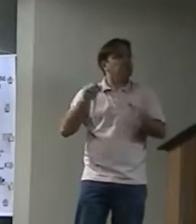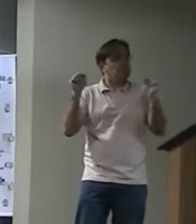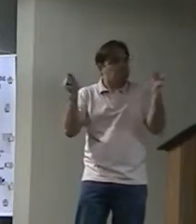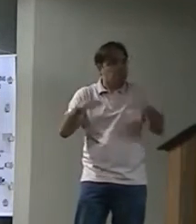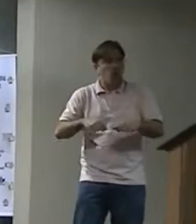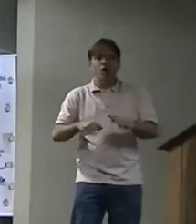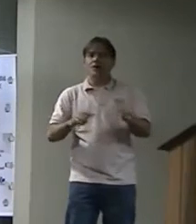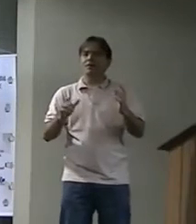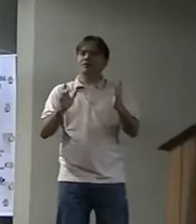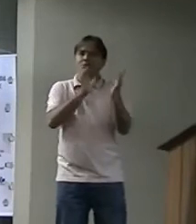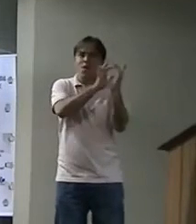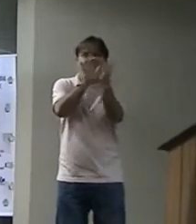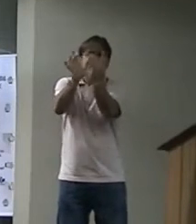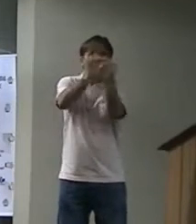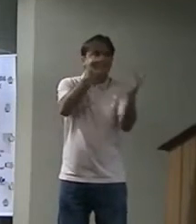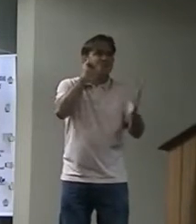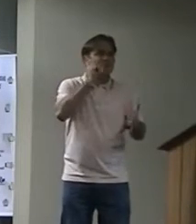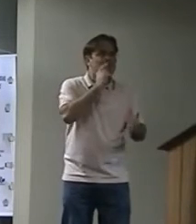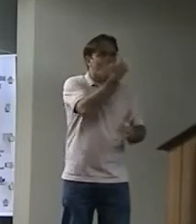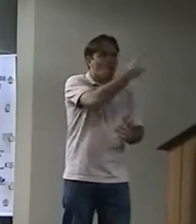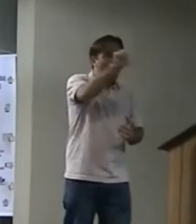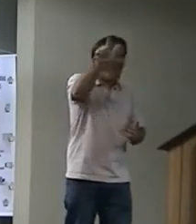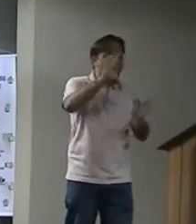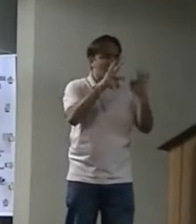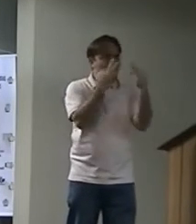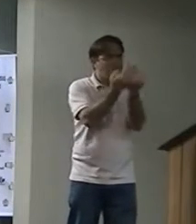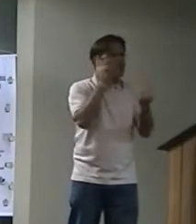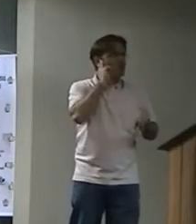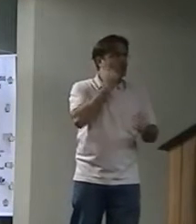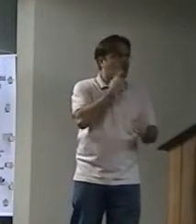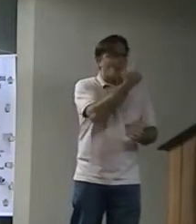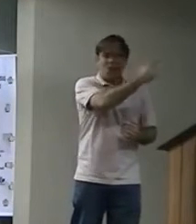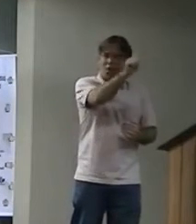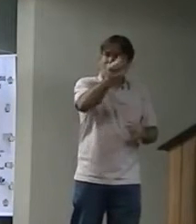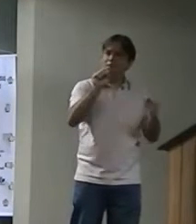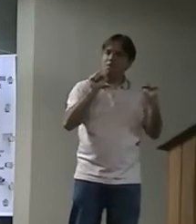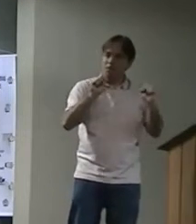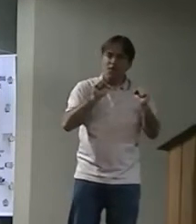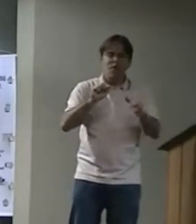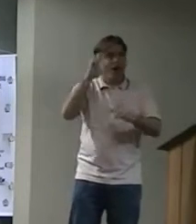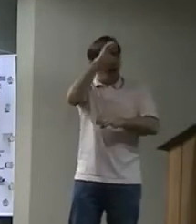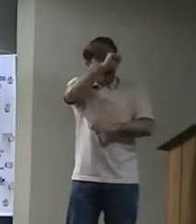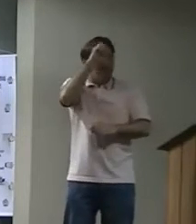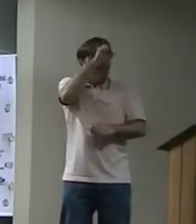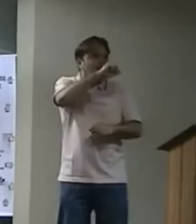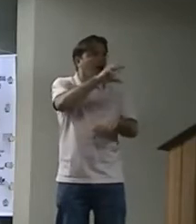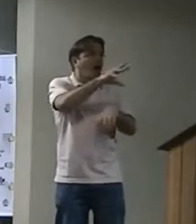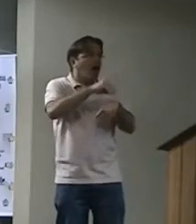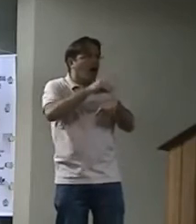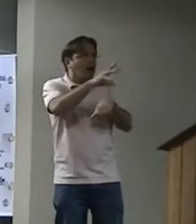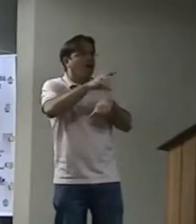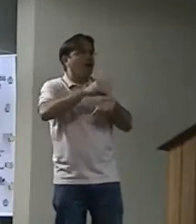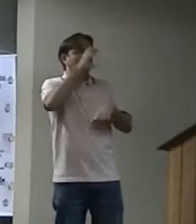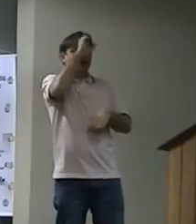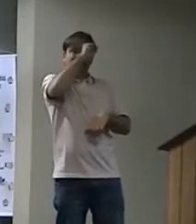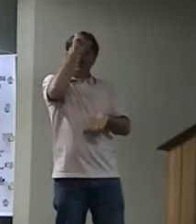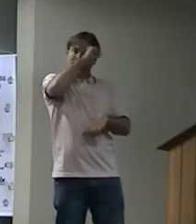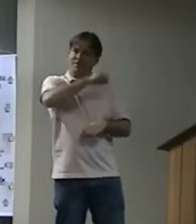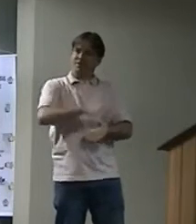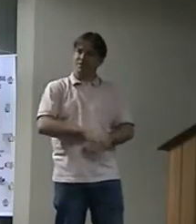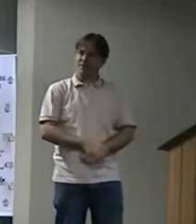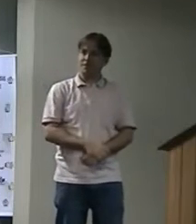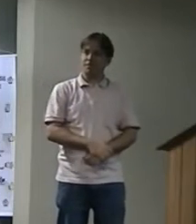está inserida na construção de um Estado de maturidade que se dá por meio da convivência com os filhos. Então, a partir